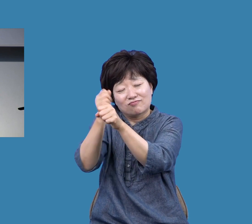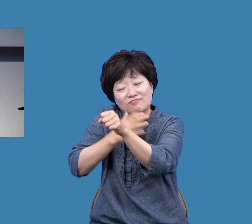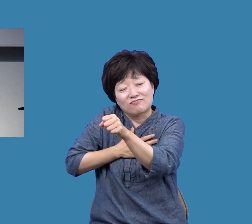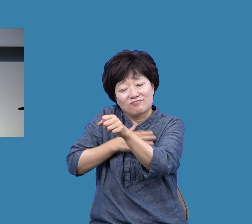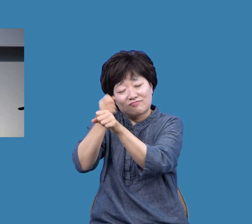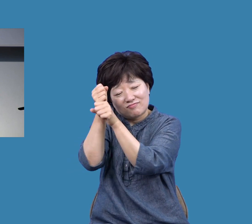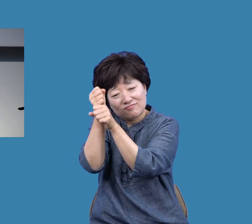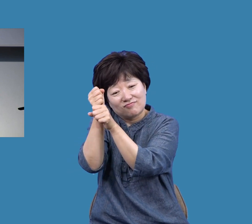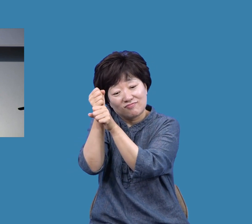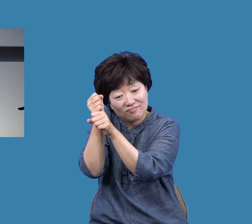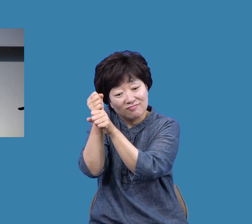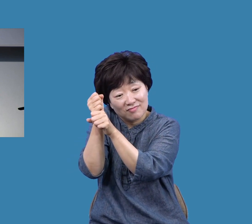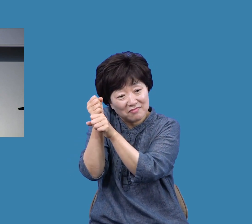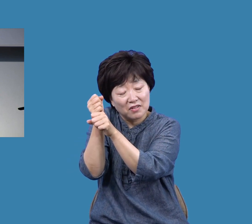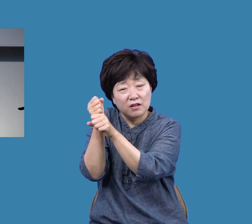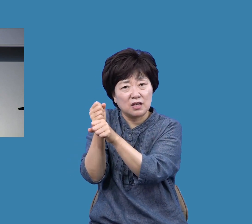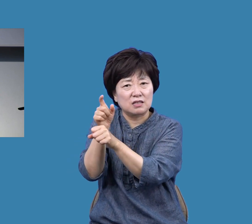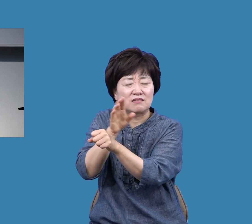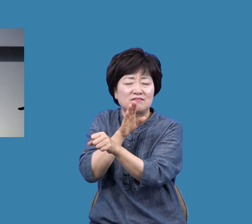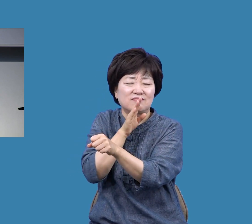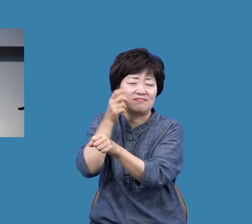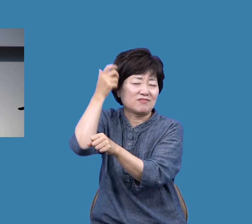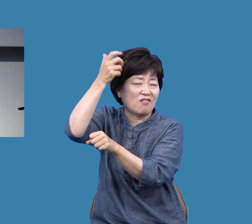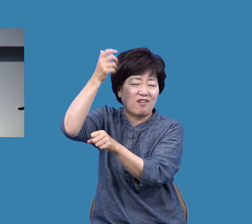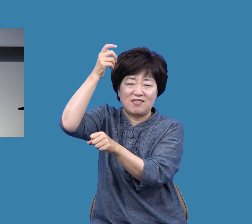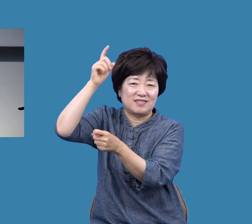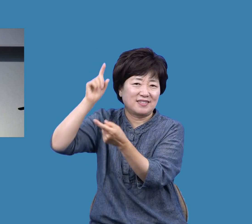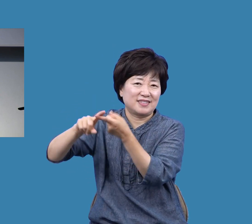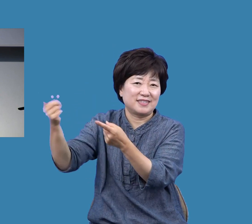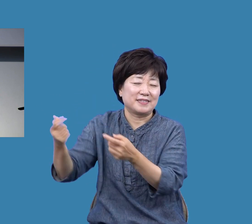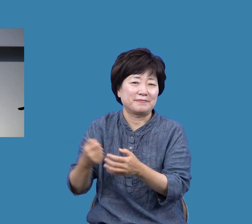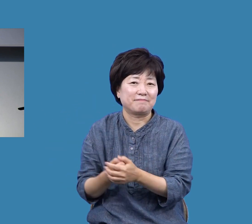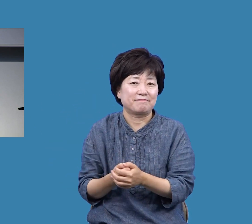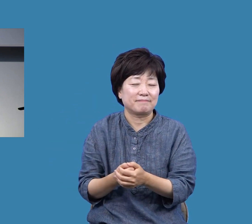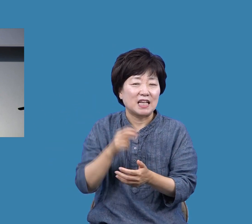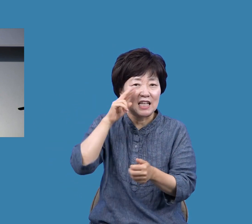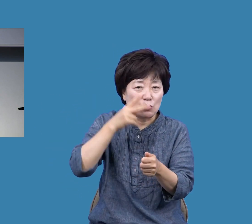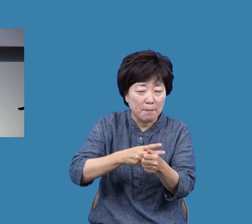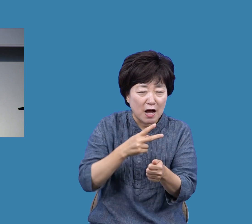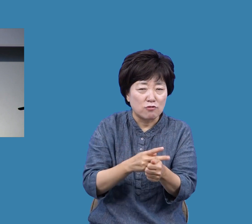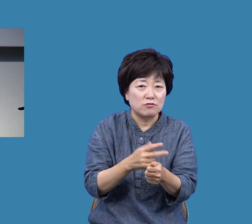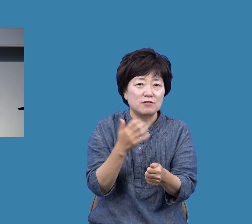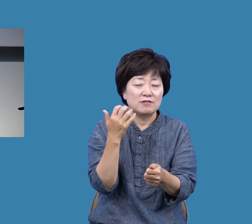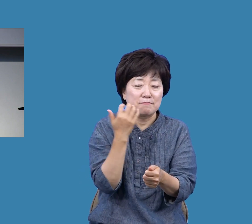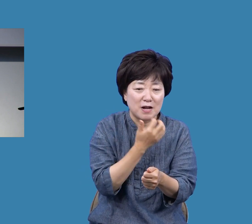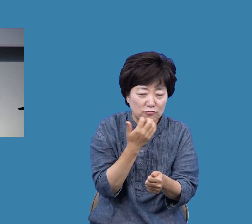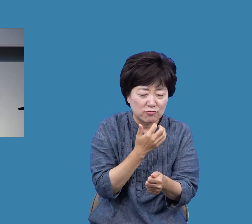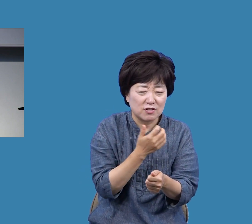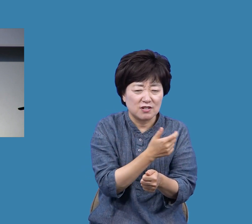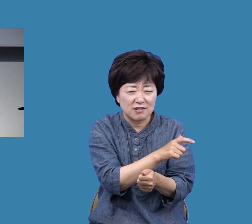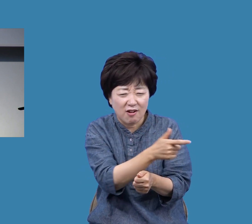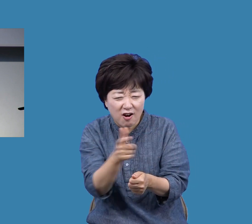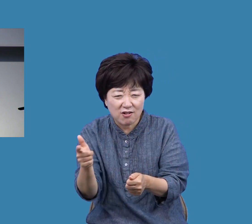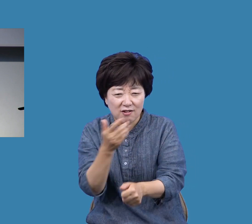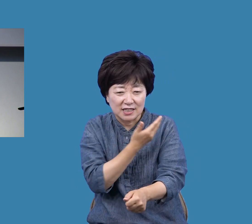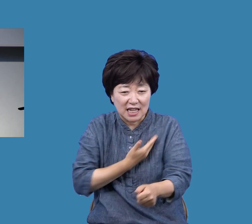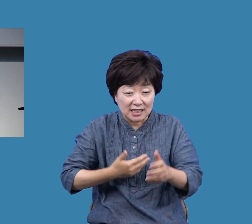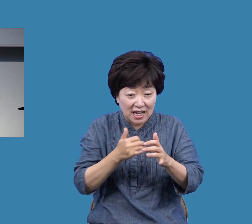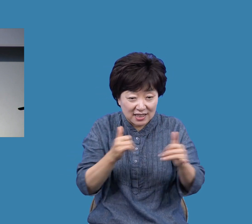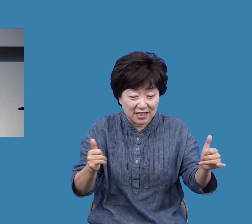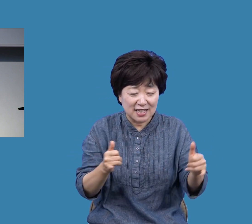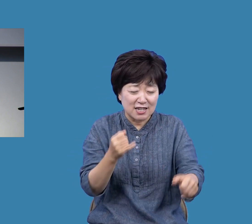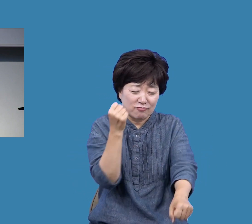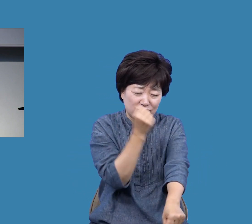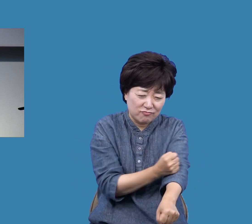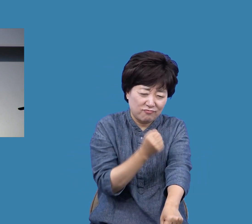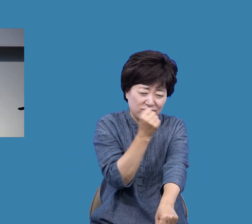거예요. 결국 성경에 보면 바울도 그렇고 사도들이 다 수고하고 애쓰고 눈물로 씨앗을 뿌리고